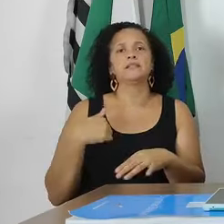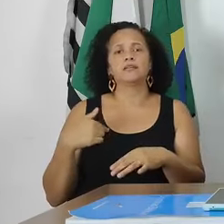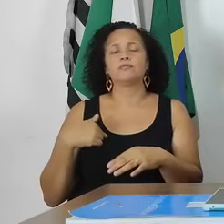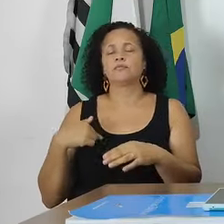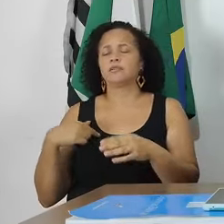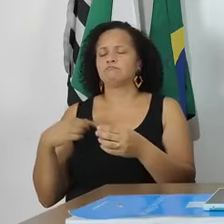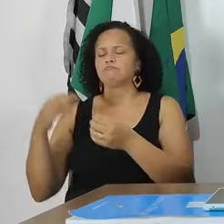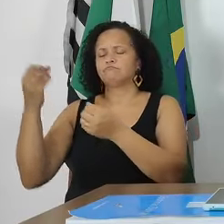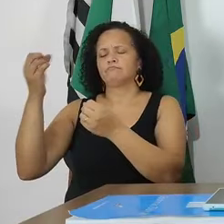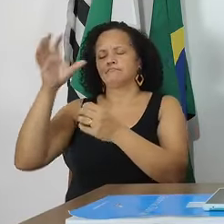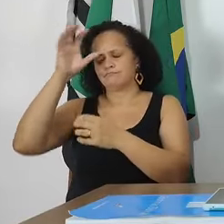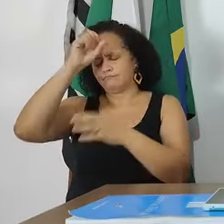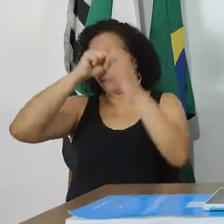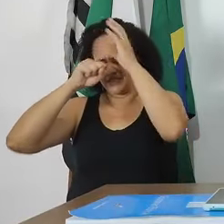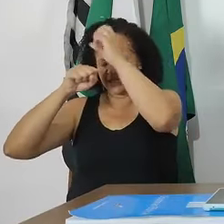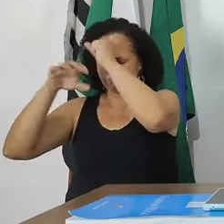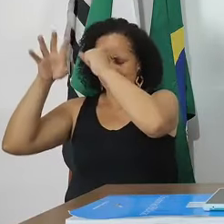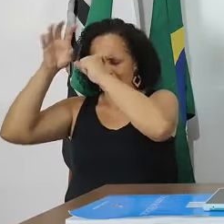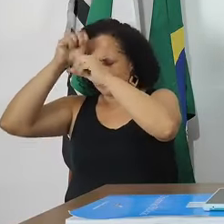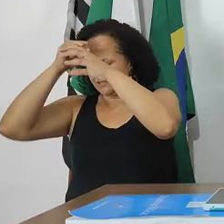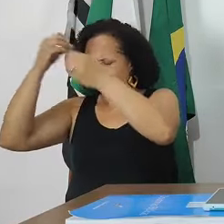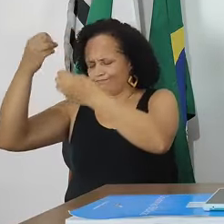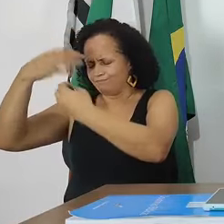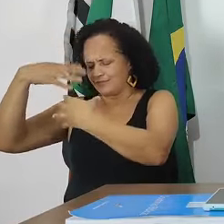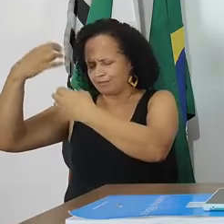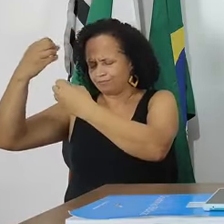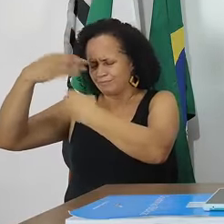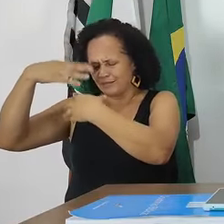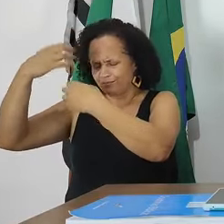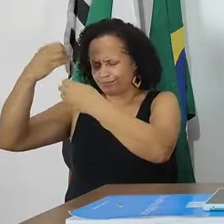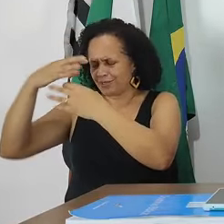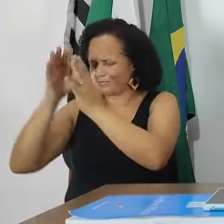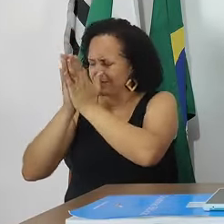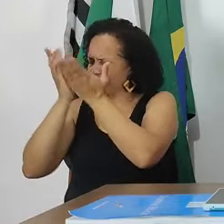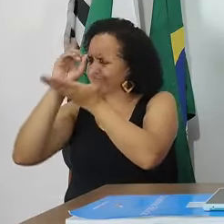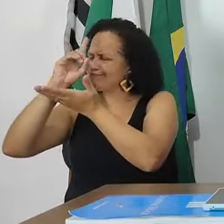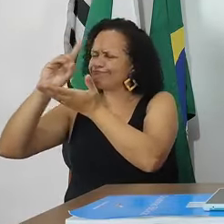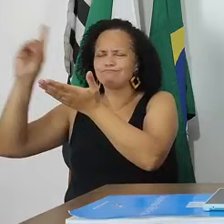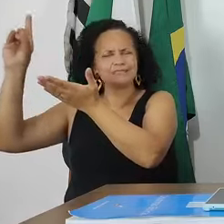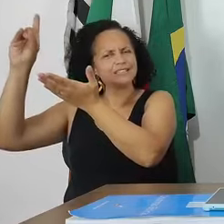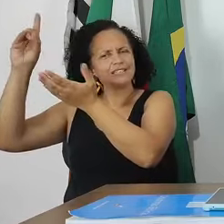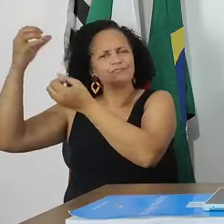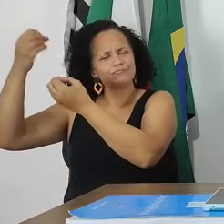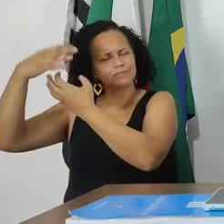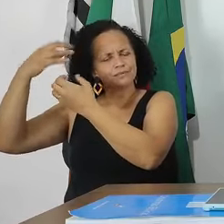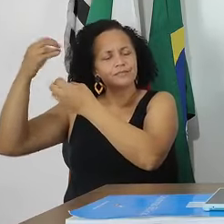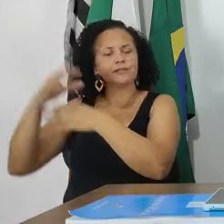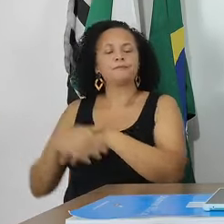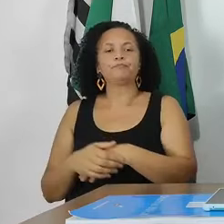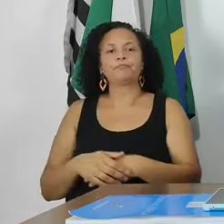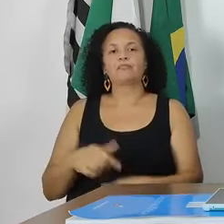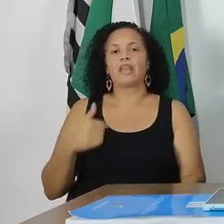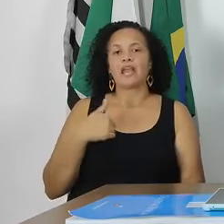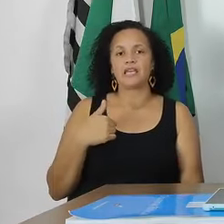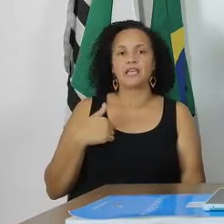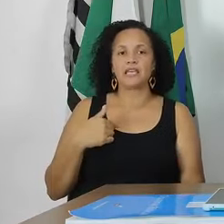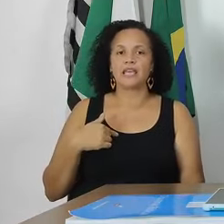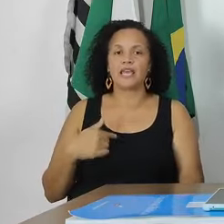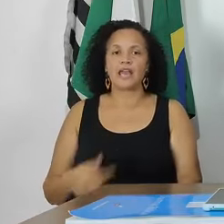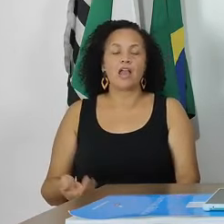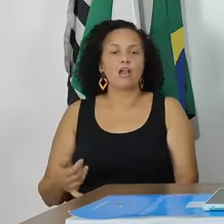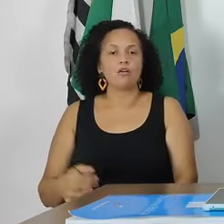minha alma e comecei, e eu tomei todo cuidado. Liguei para essa minha amiga, ela falou, nossa,